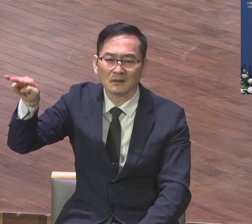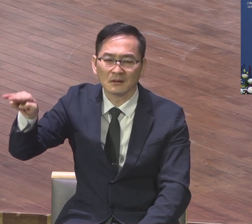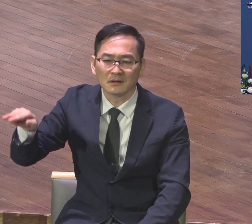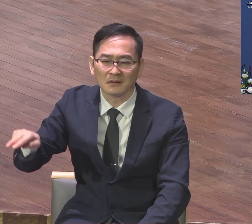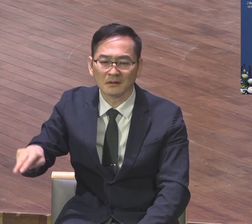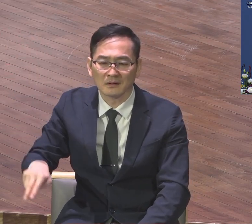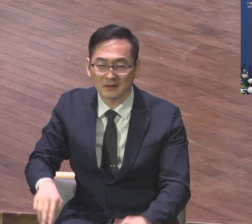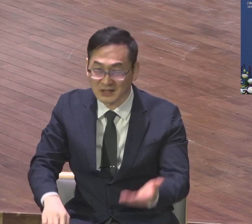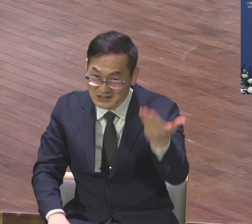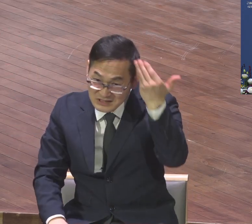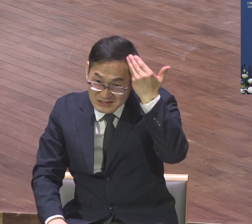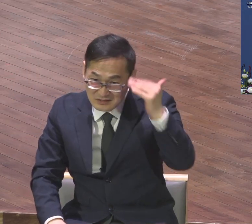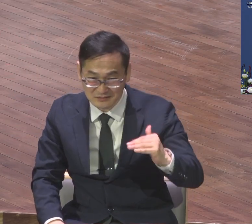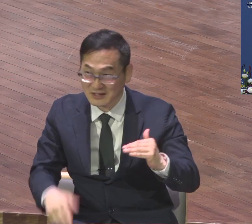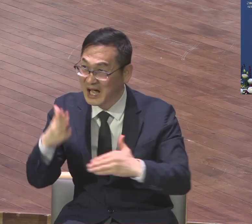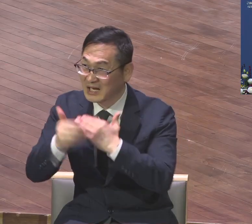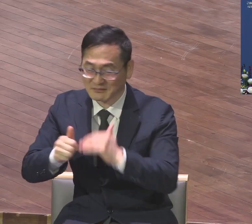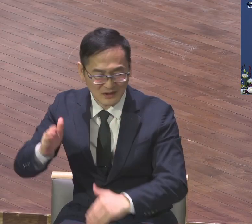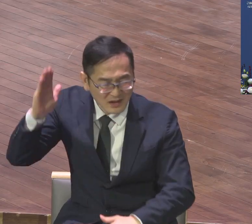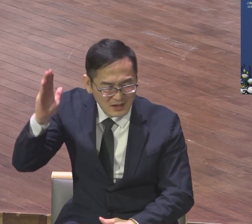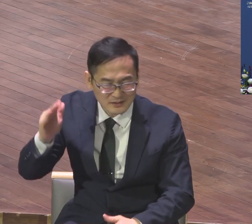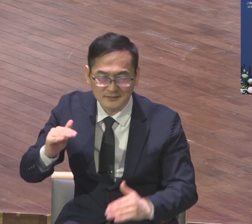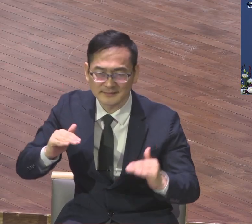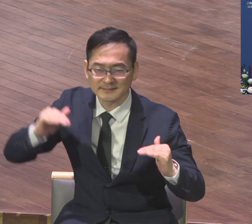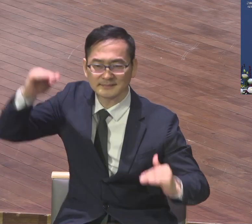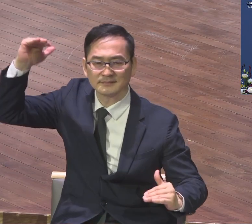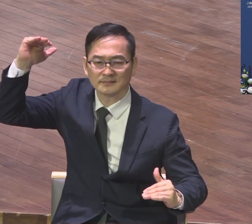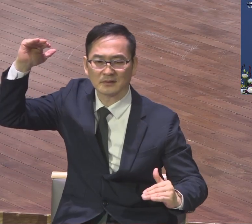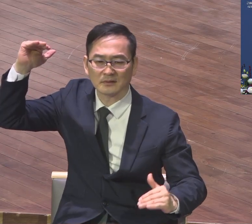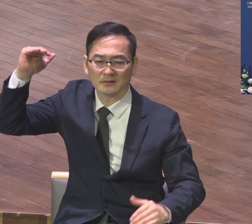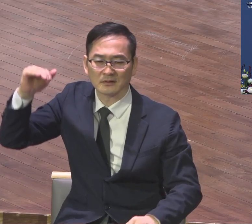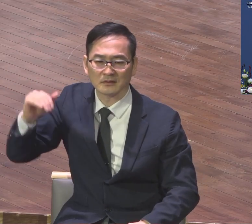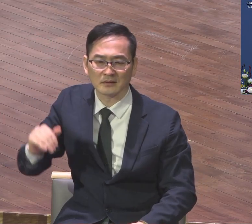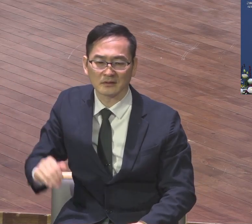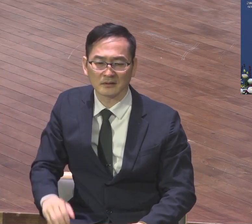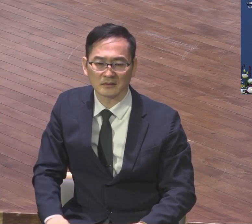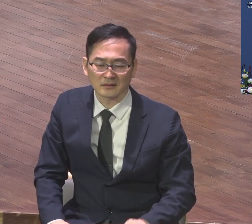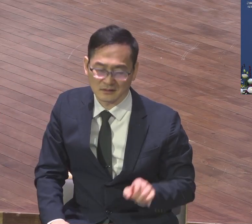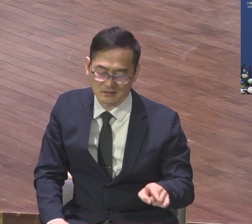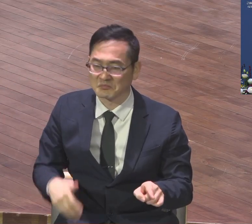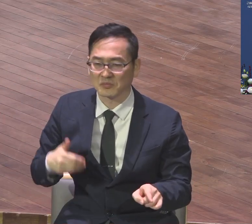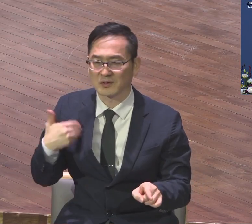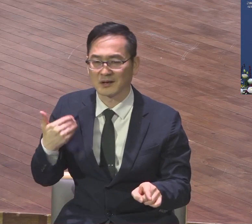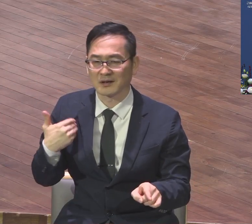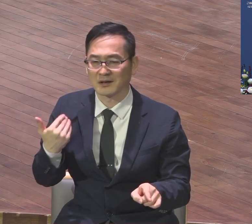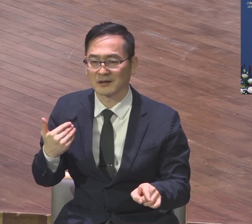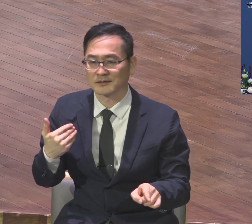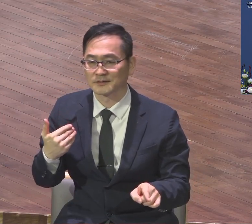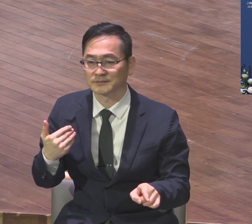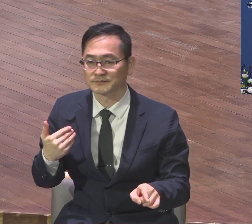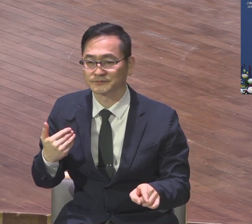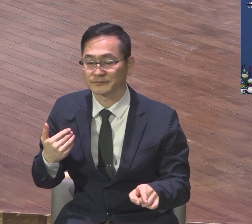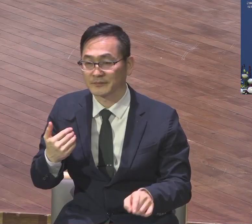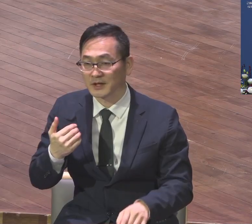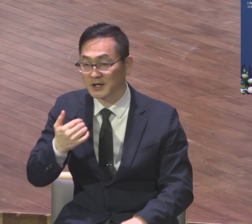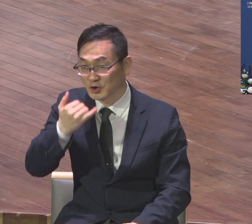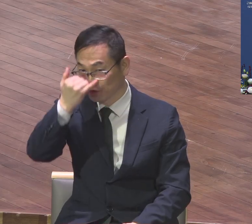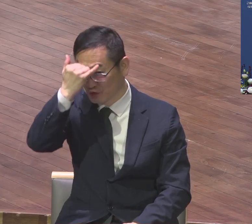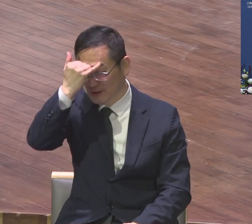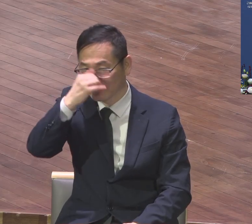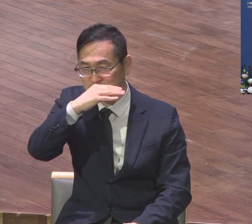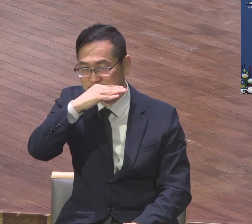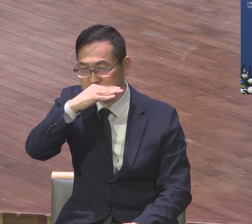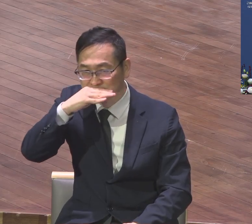그런데 성경은요, 우리가 생각하는 그런 윤리적, 도덕적, 철학적, 종교적 그런 가르침을